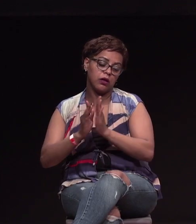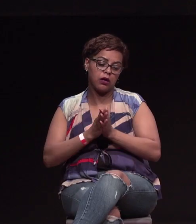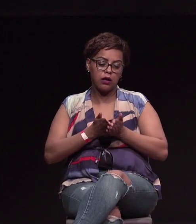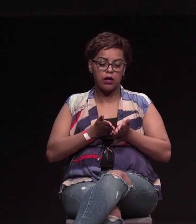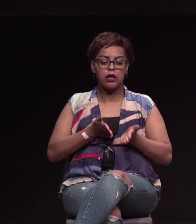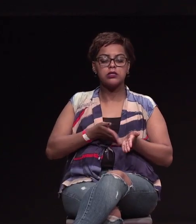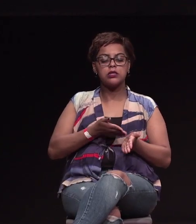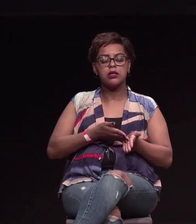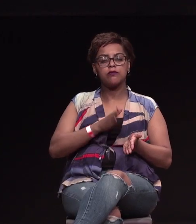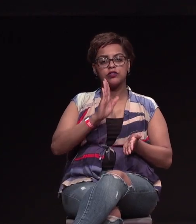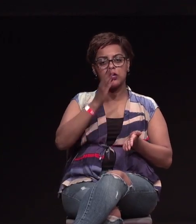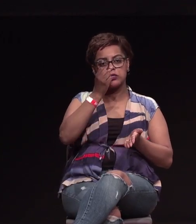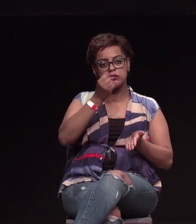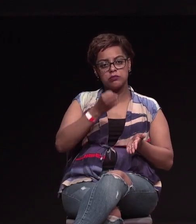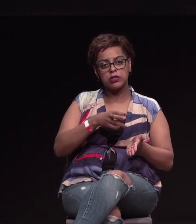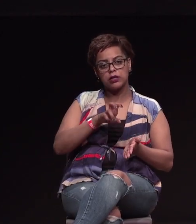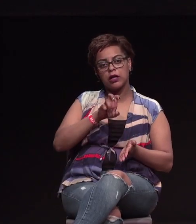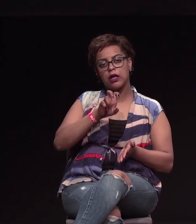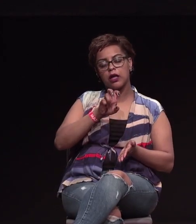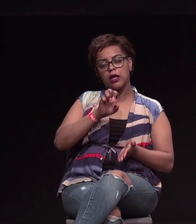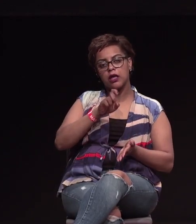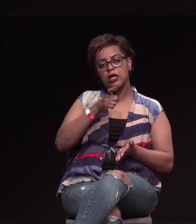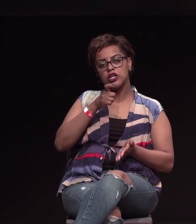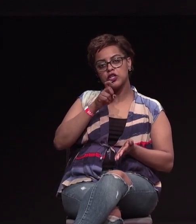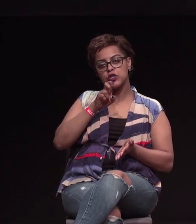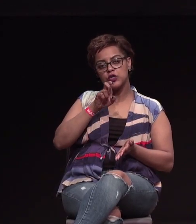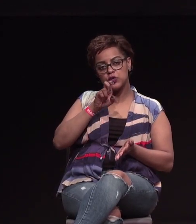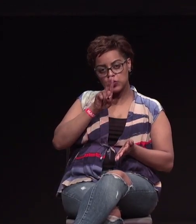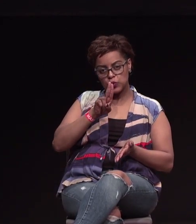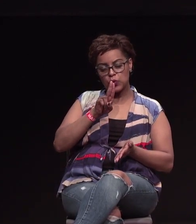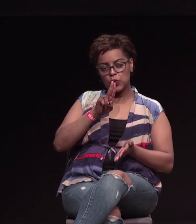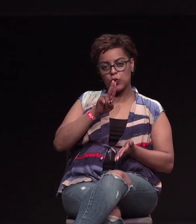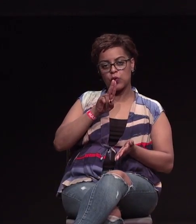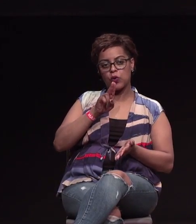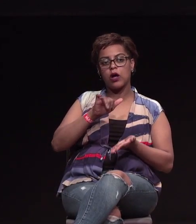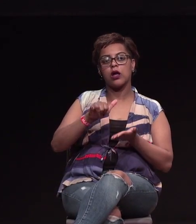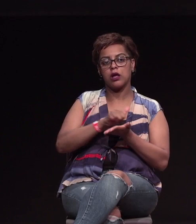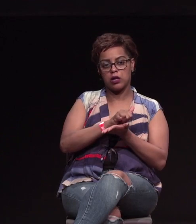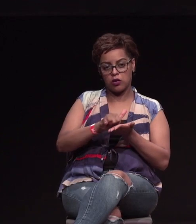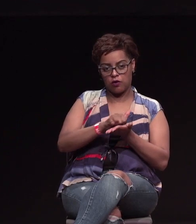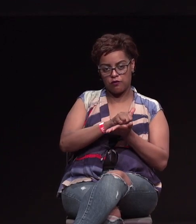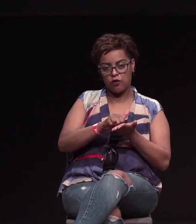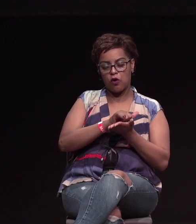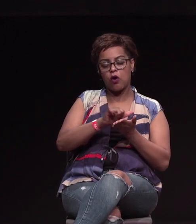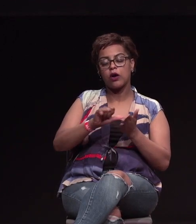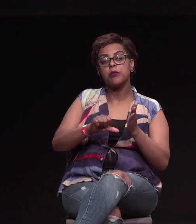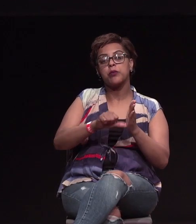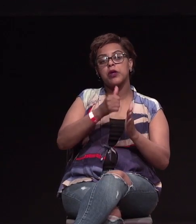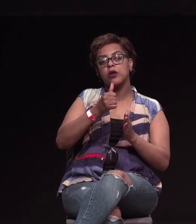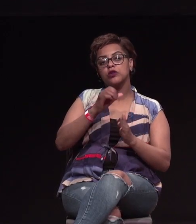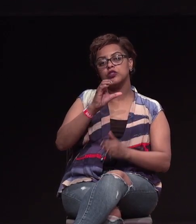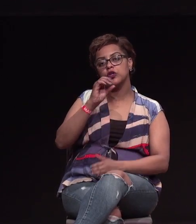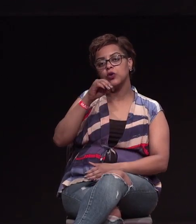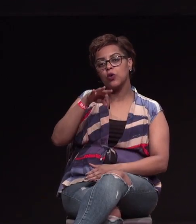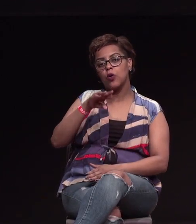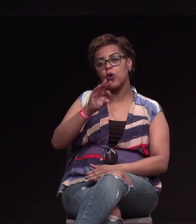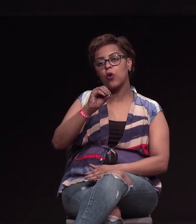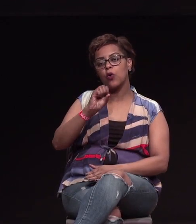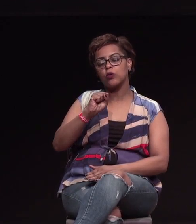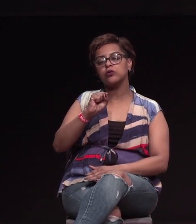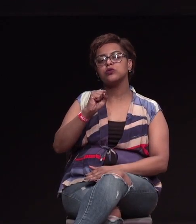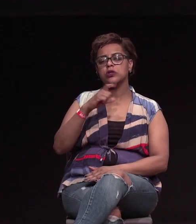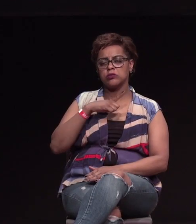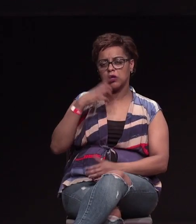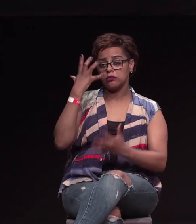sobre o qual eu já falei, Um Exu em Nova York, que é o meu primeiro livro de contos. Eu tenho um romance